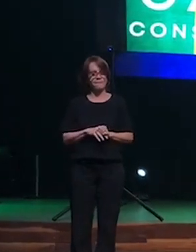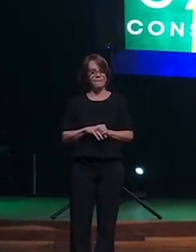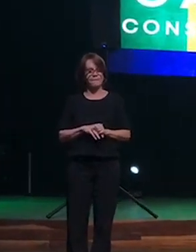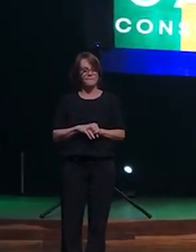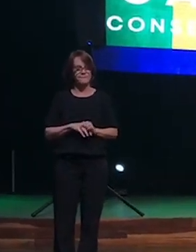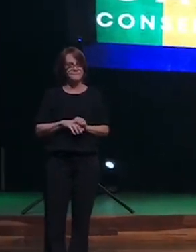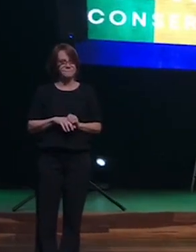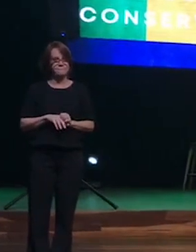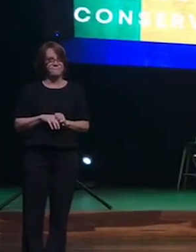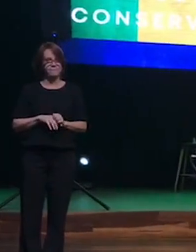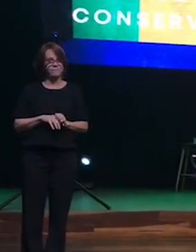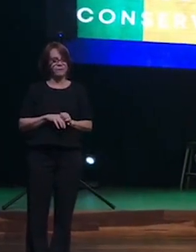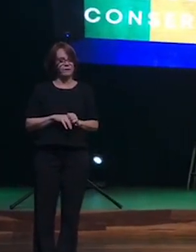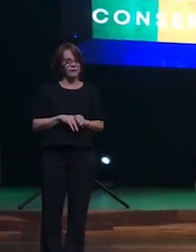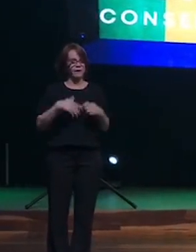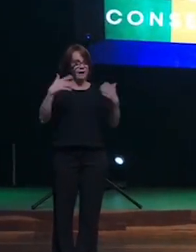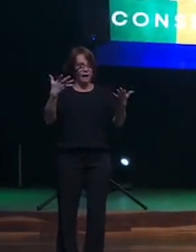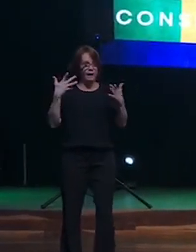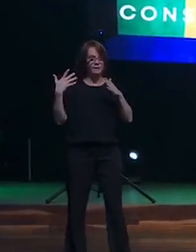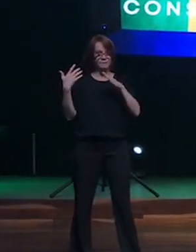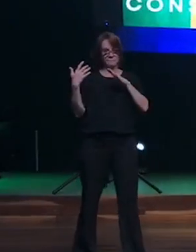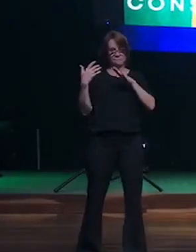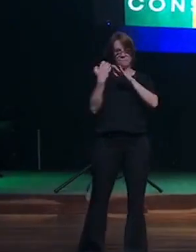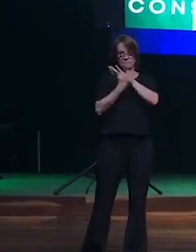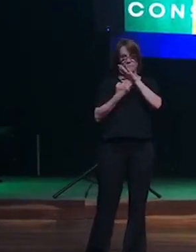a empresa que produz o All Star